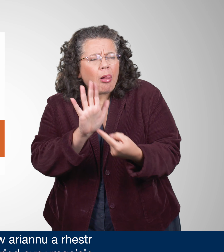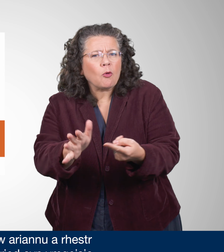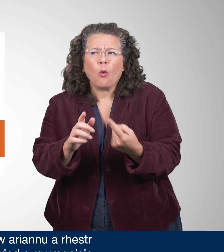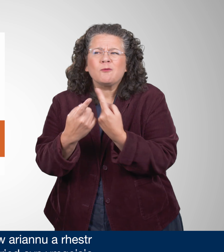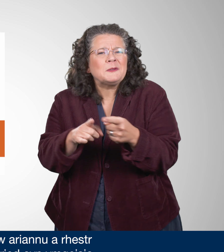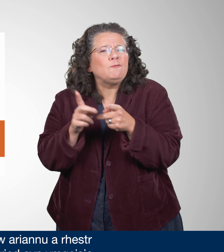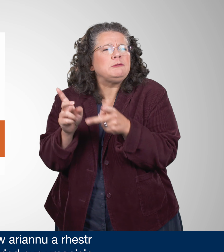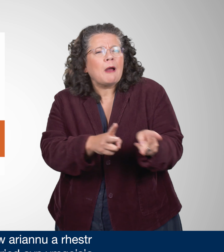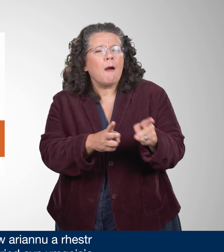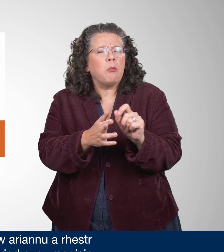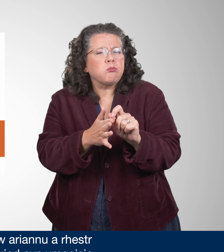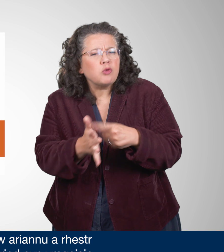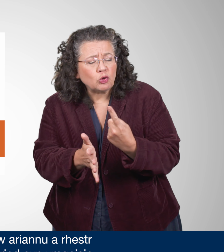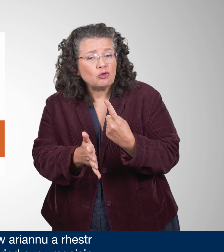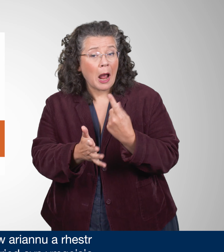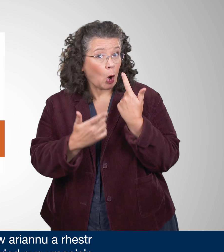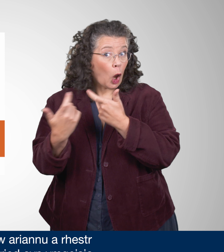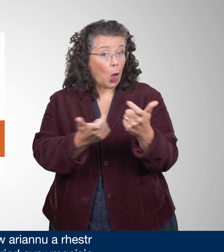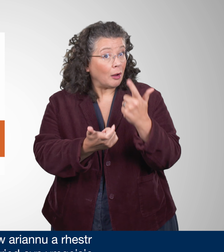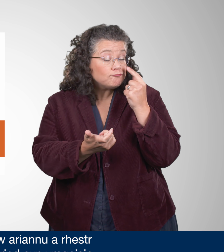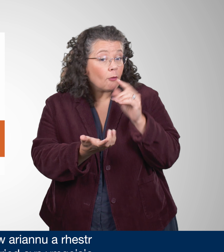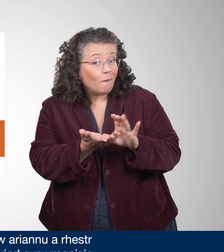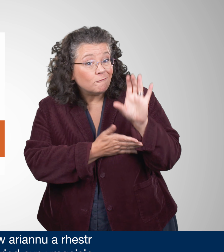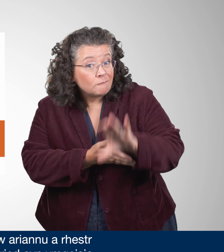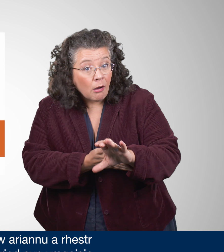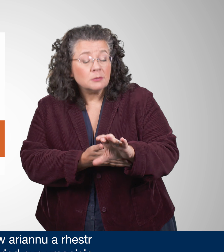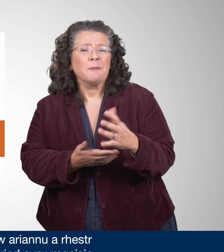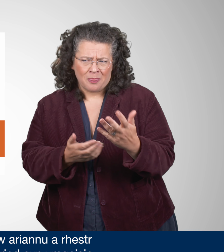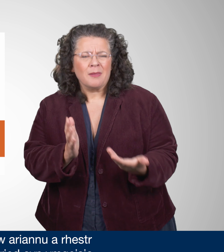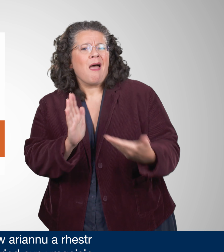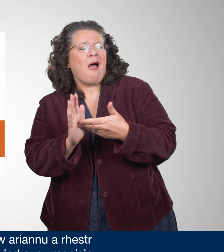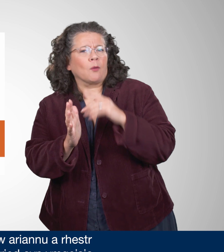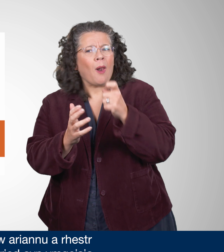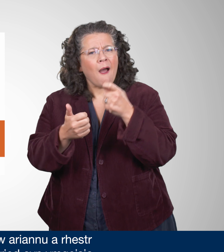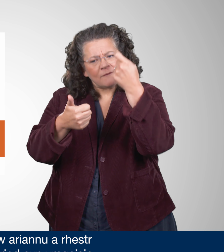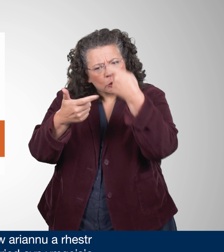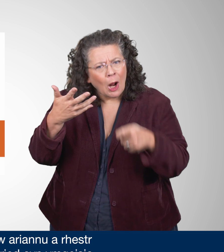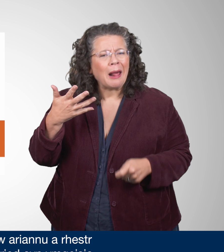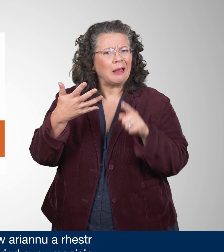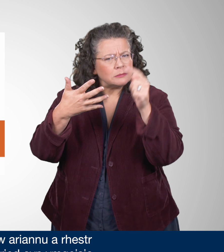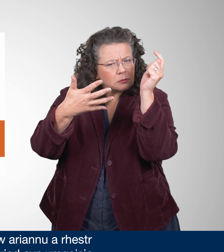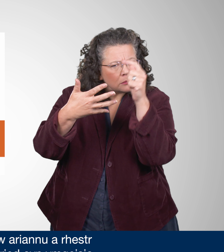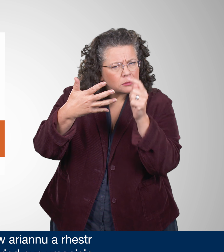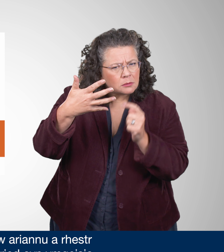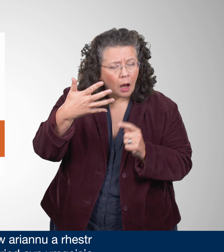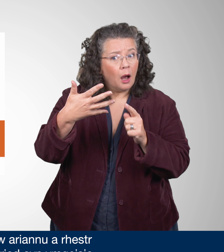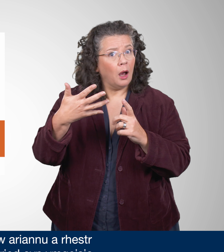a rhestr wirio o bethau i'w hystyried cyn ymgeisio.